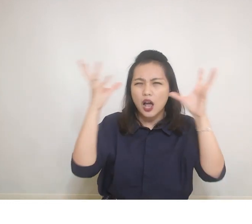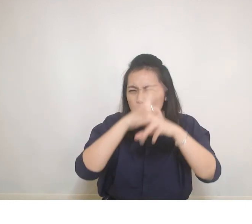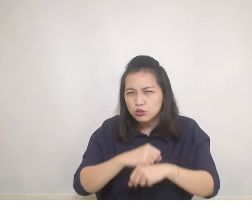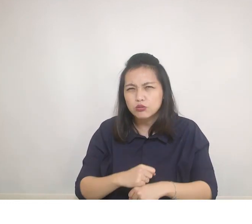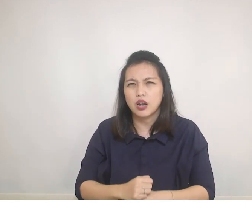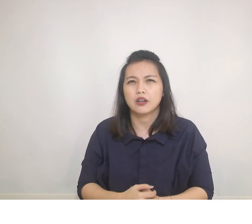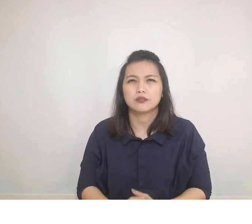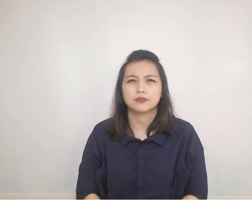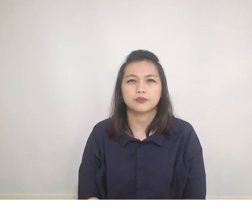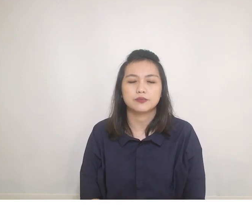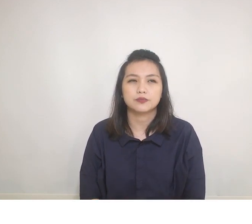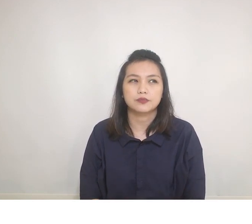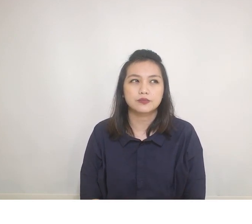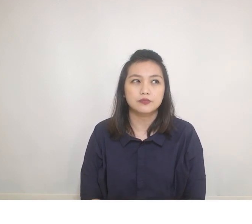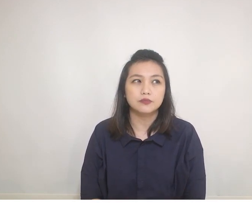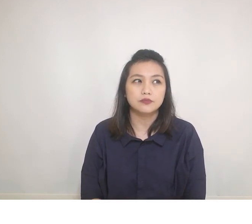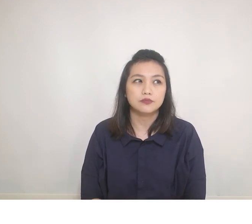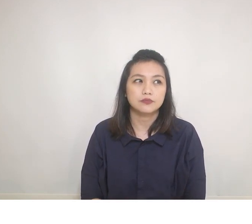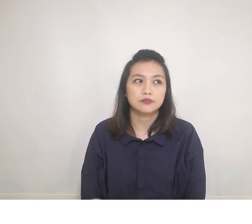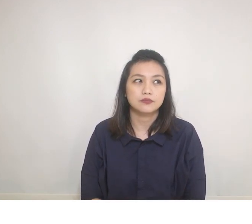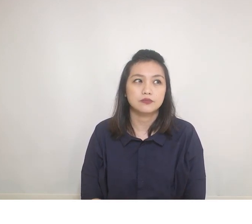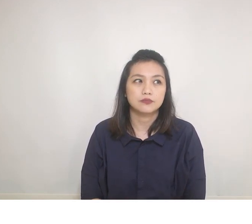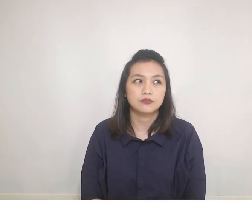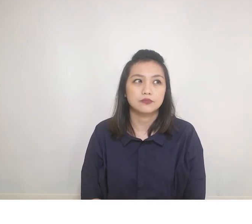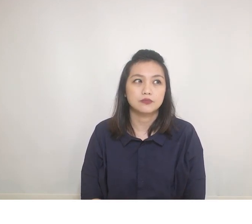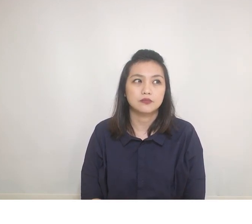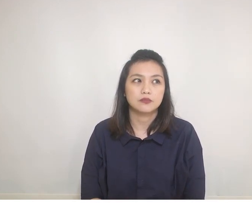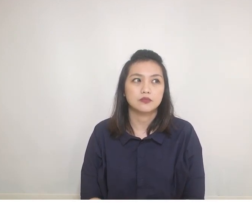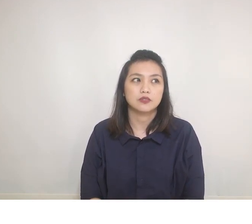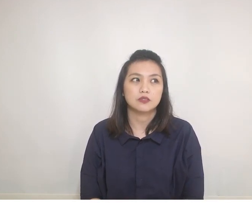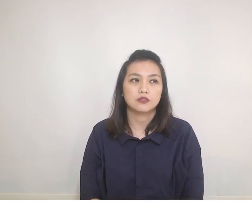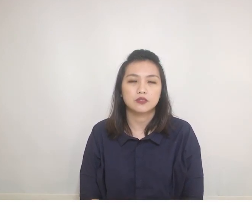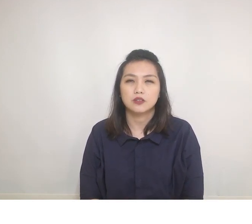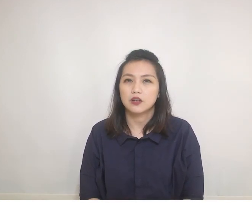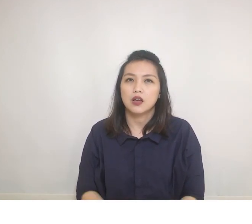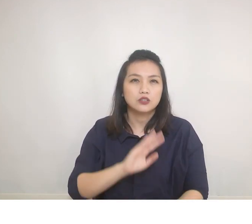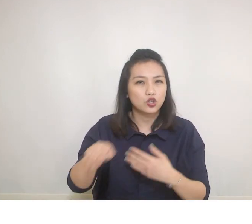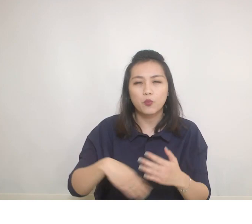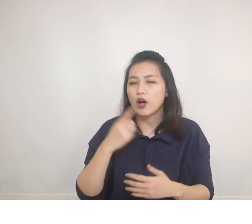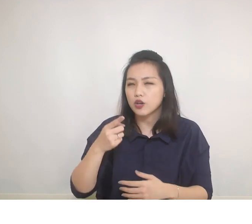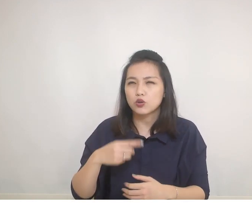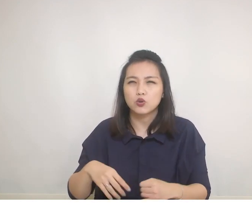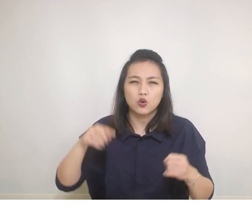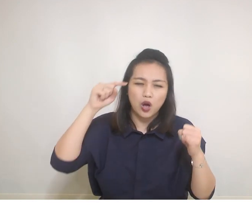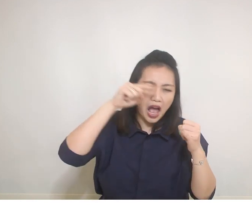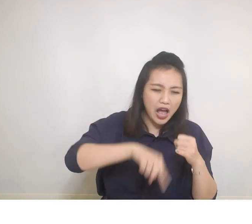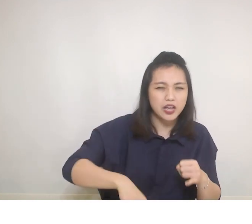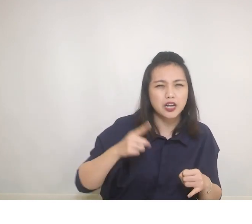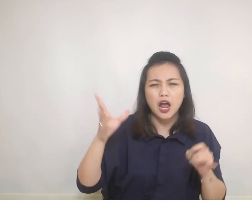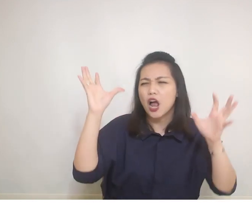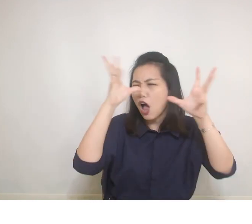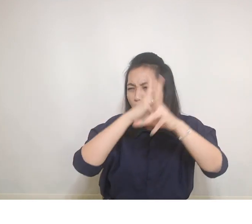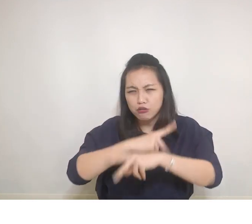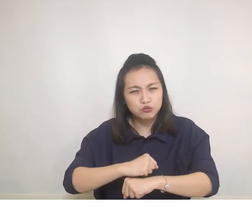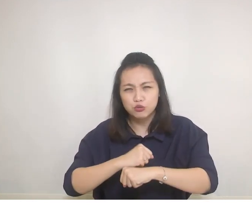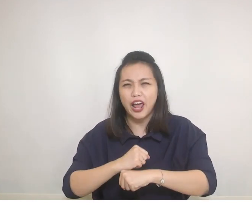menjadi master kita. And uang adalah very very bad master atau tuan yang sangat jelek, akan